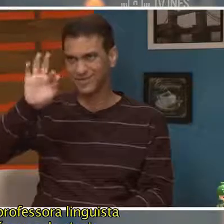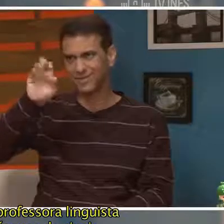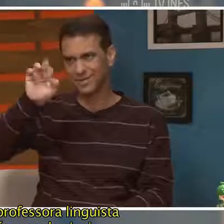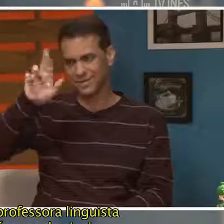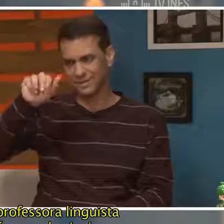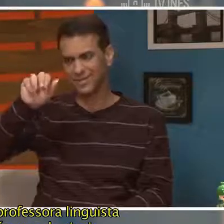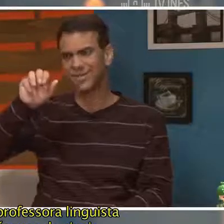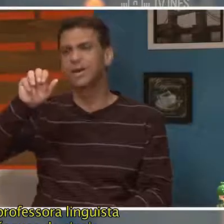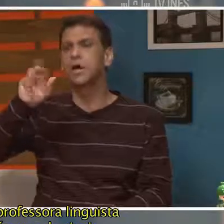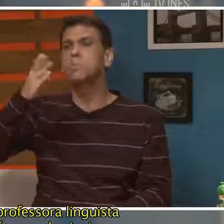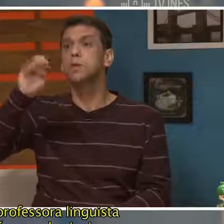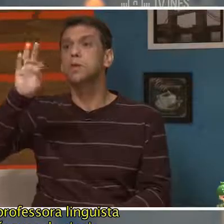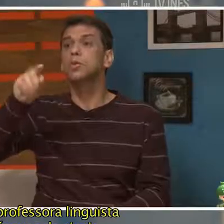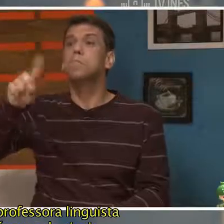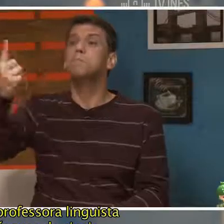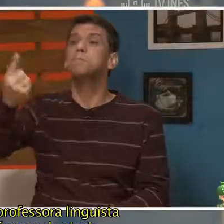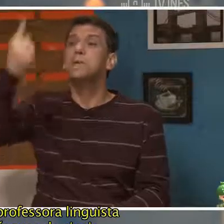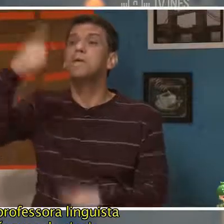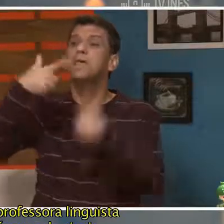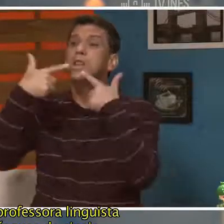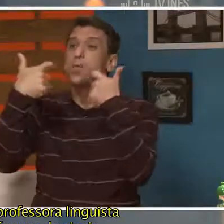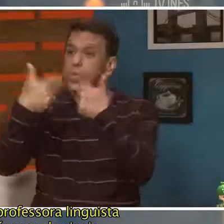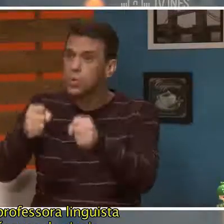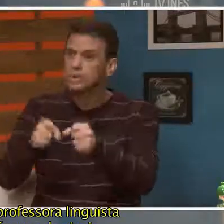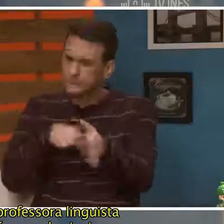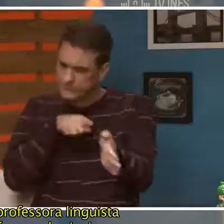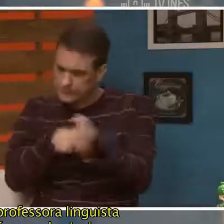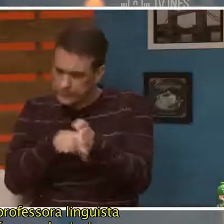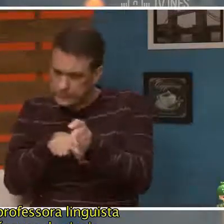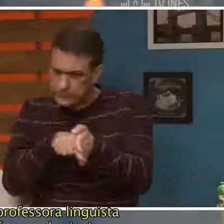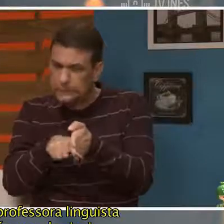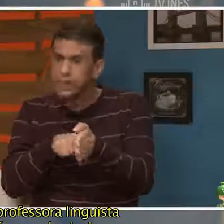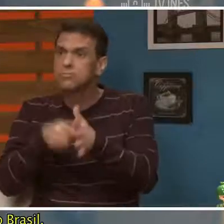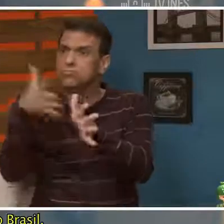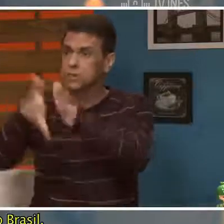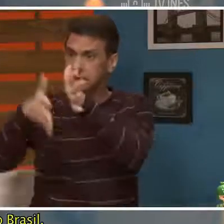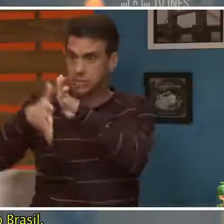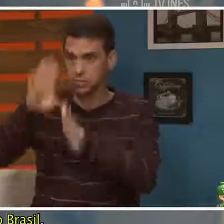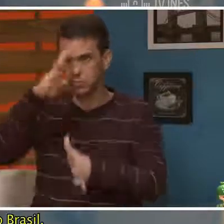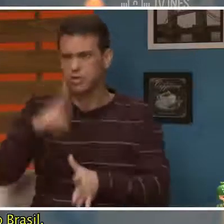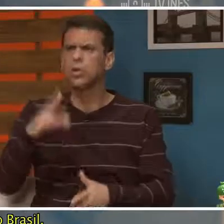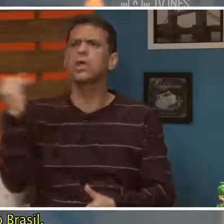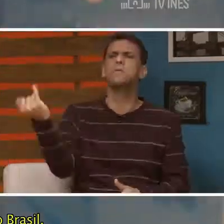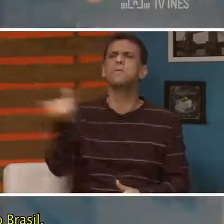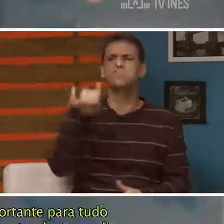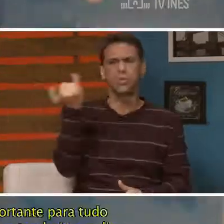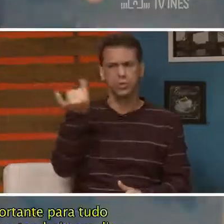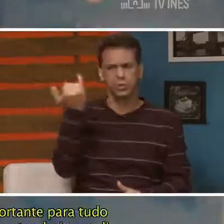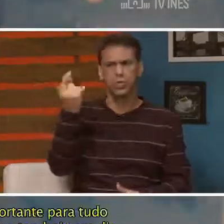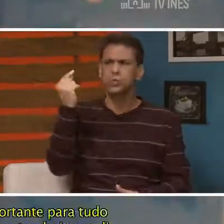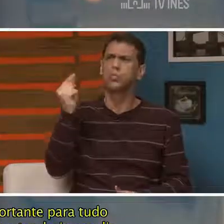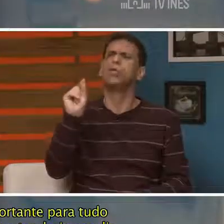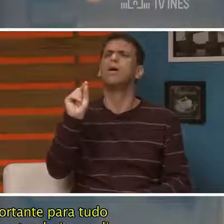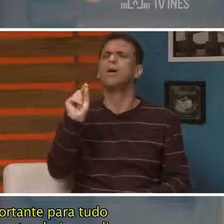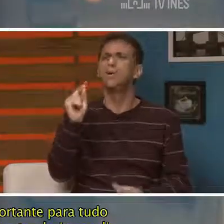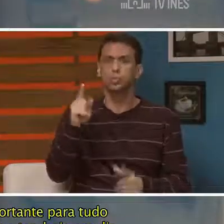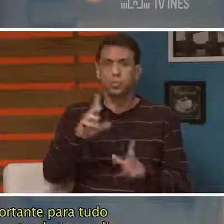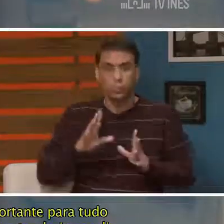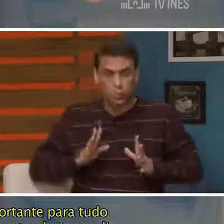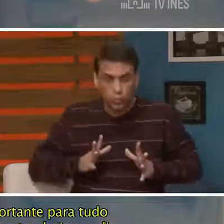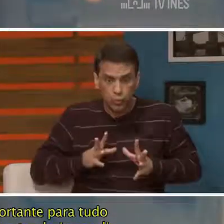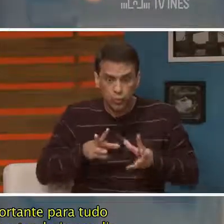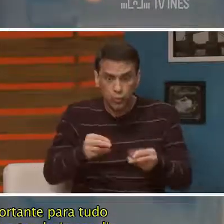Brito, que foi a primeira professora linguista a pesquisar as línguas de sinais aqui no Brasil. Ela foi muito importante